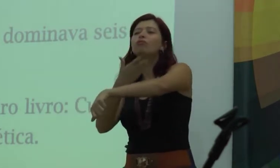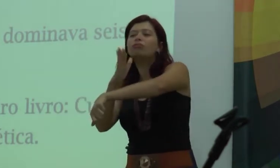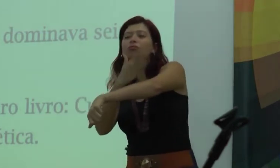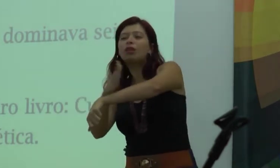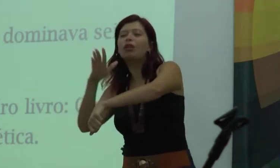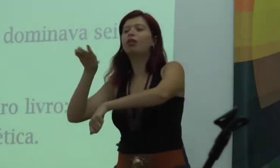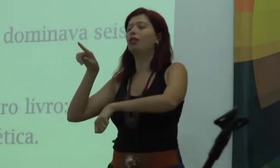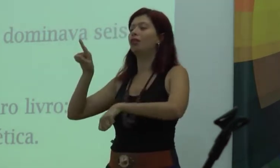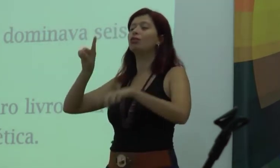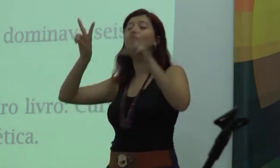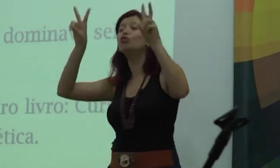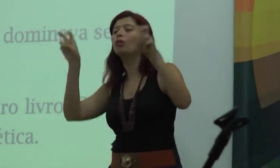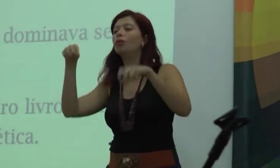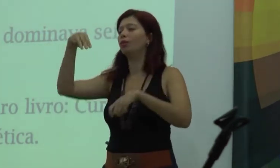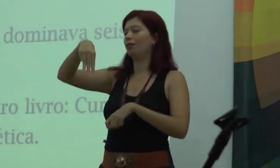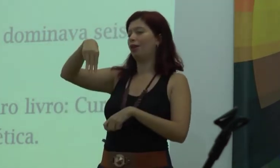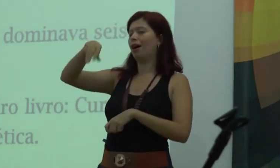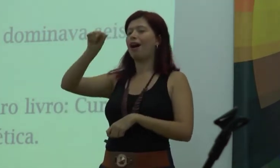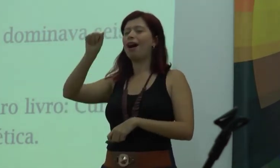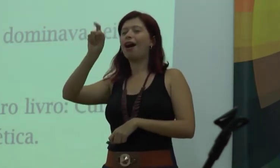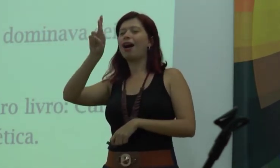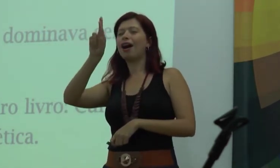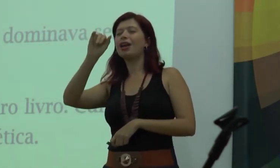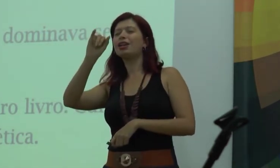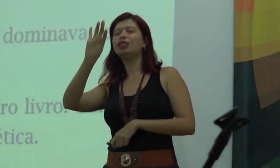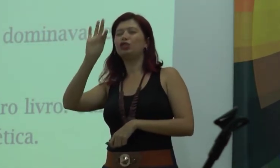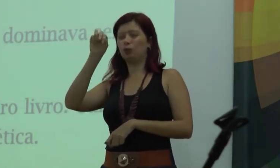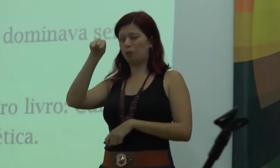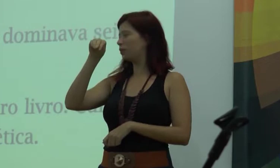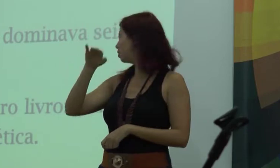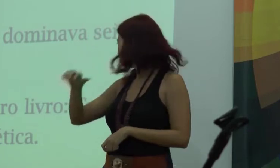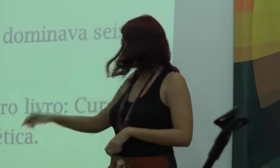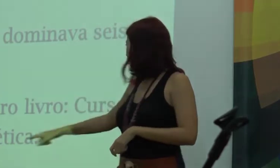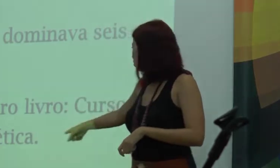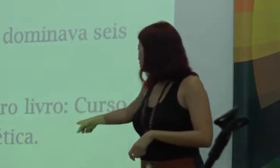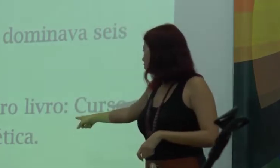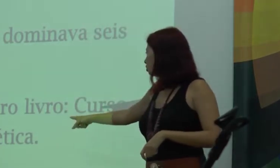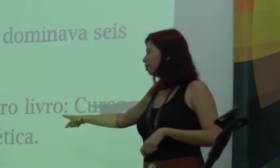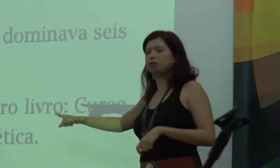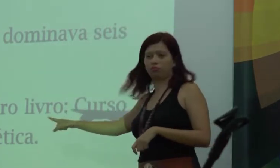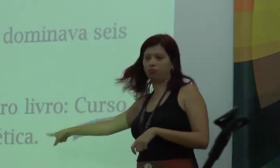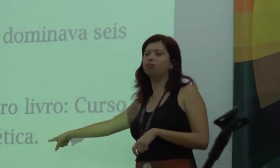Curso Prático e Teórico de Aritmética.